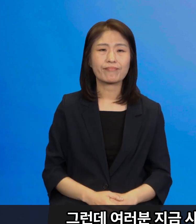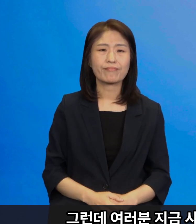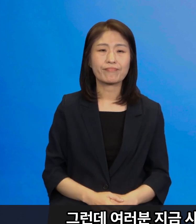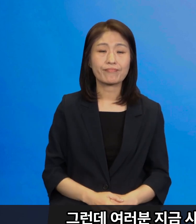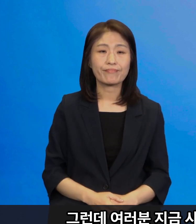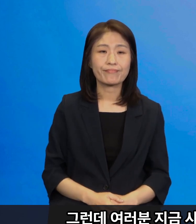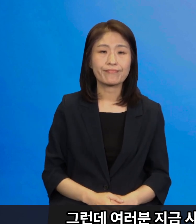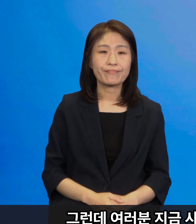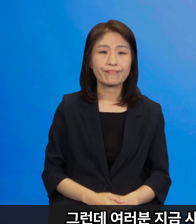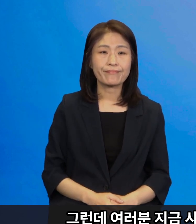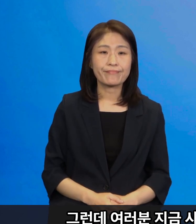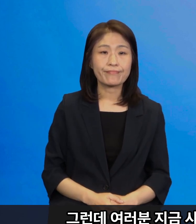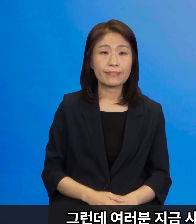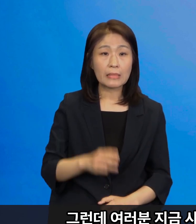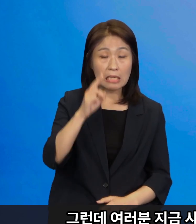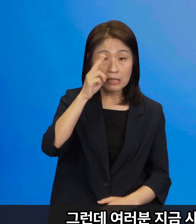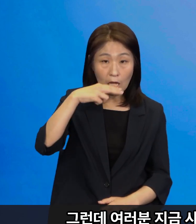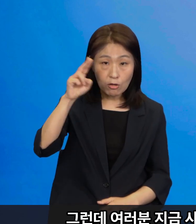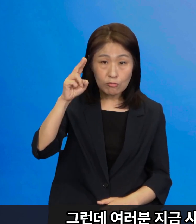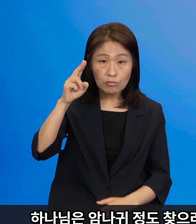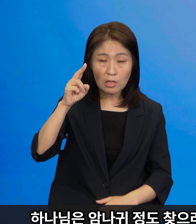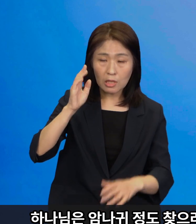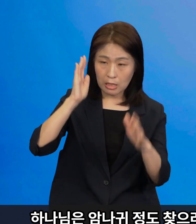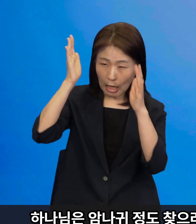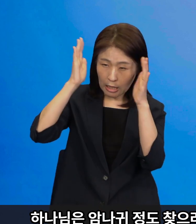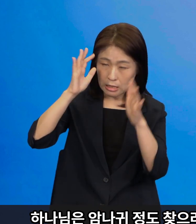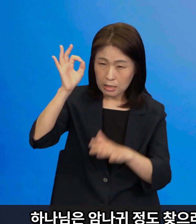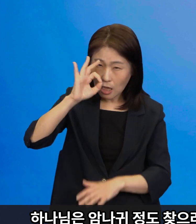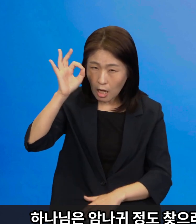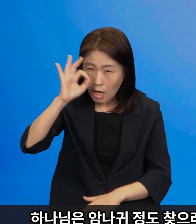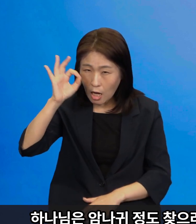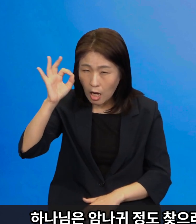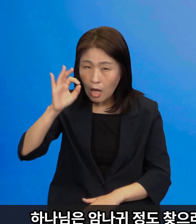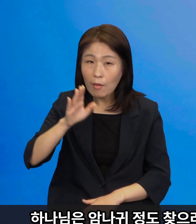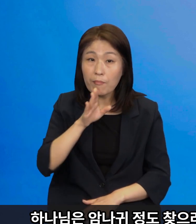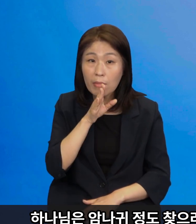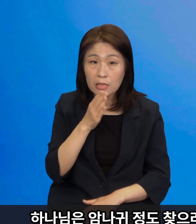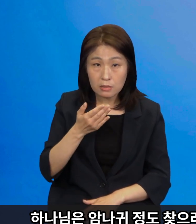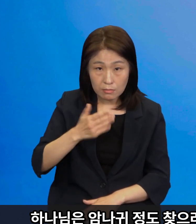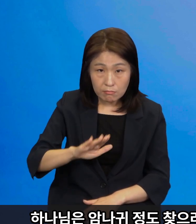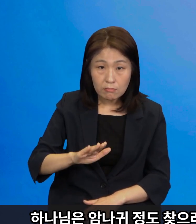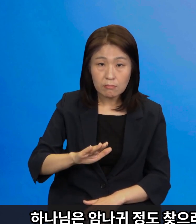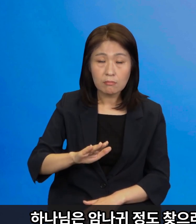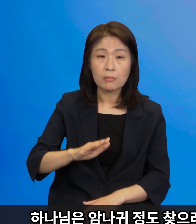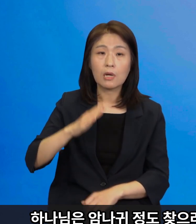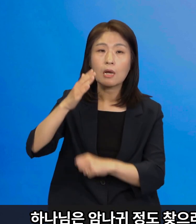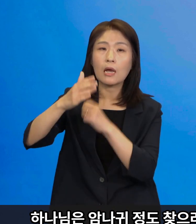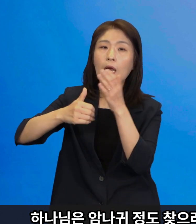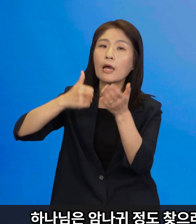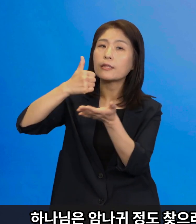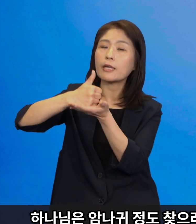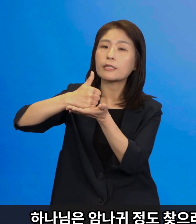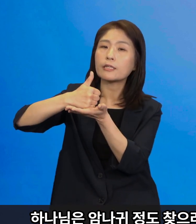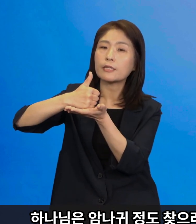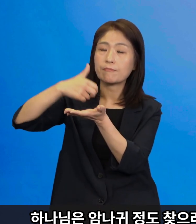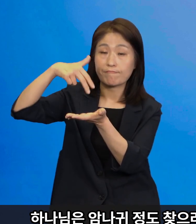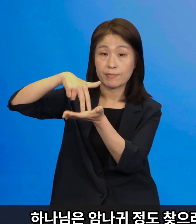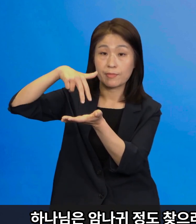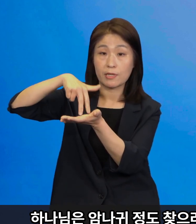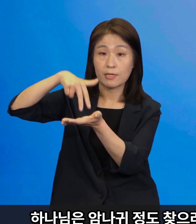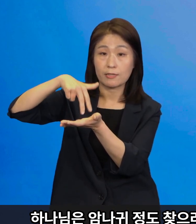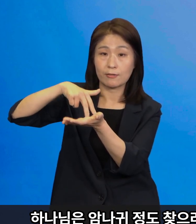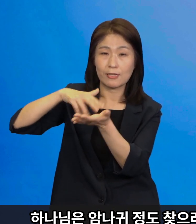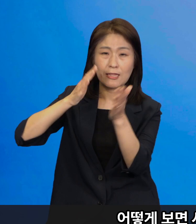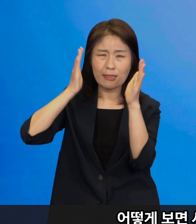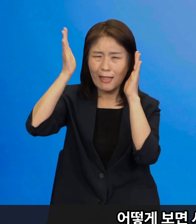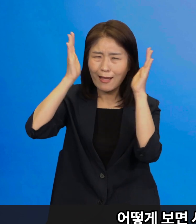사울은 암나귀를 찾아다니고 있지만 하나님은 암나귀 정도 찾으라고 사울을 보낸 게 사실은